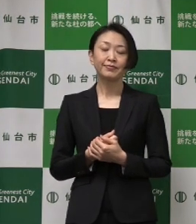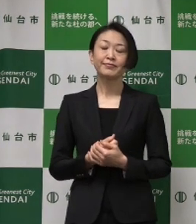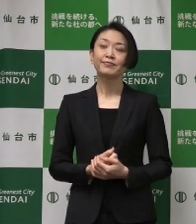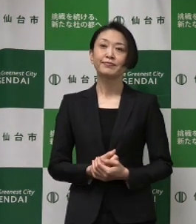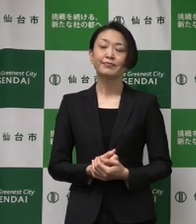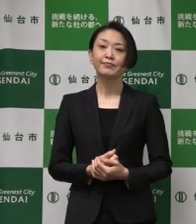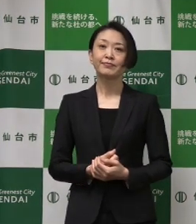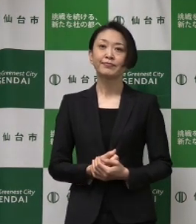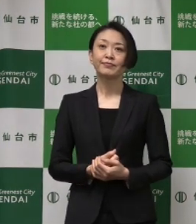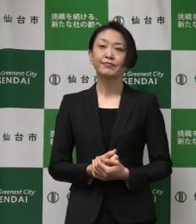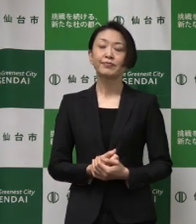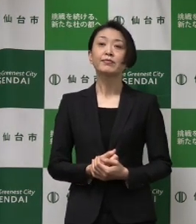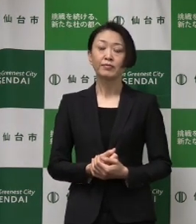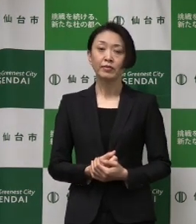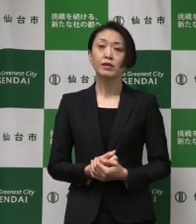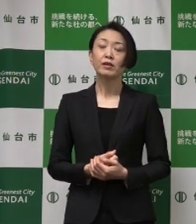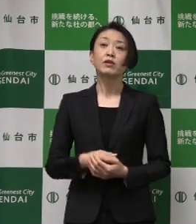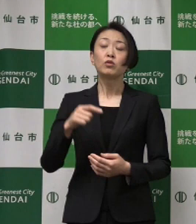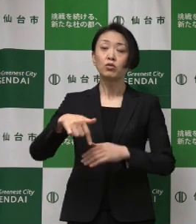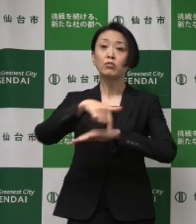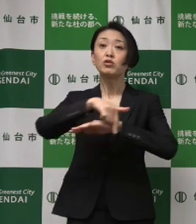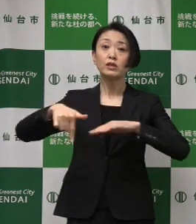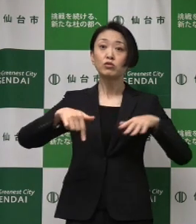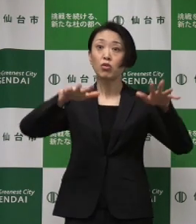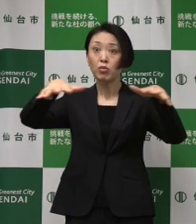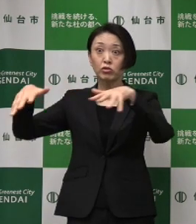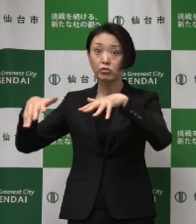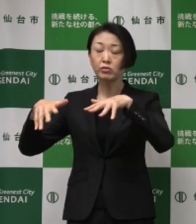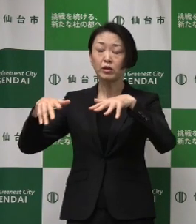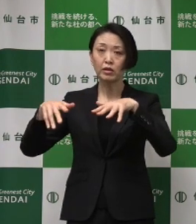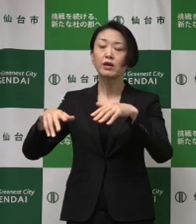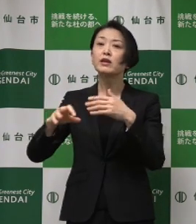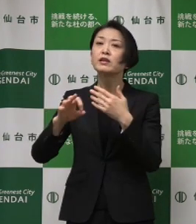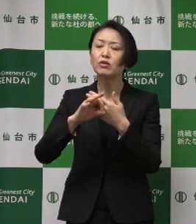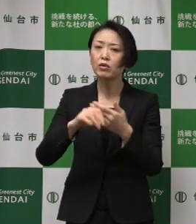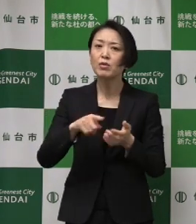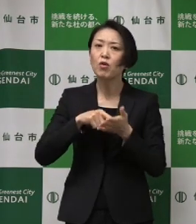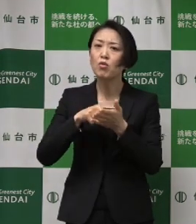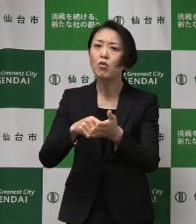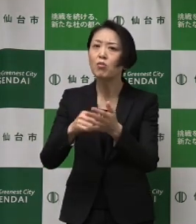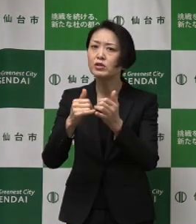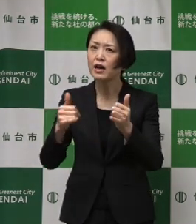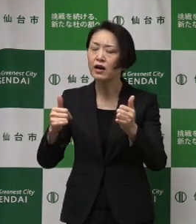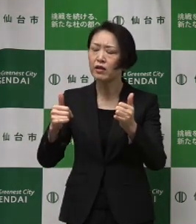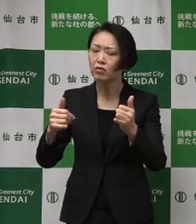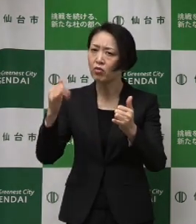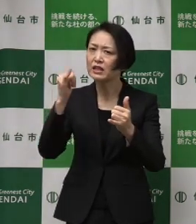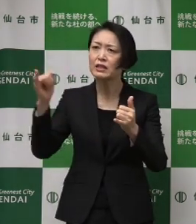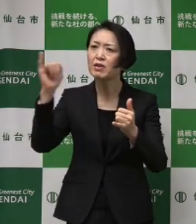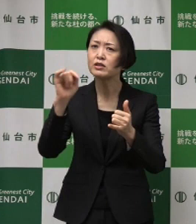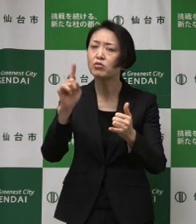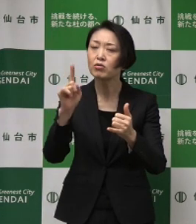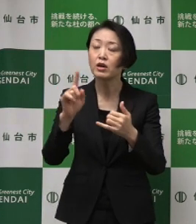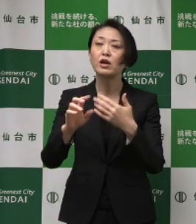この、募集なんですけれども、応募するのはどういった方になるんでしょうか。というのも、 こういう課題を解